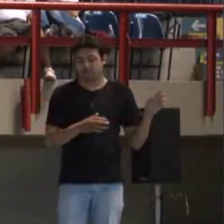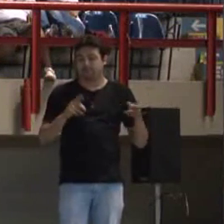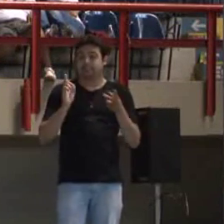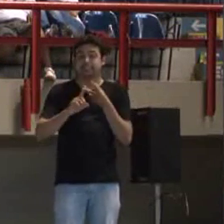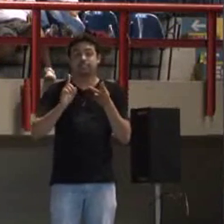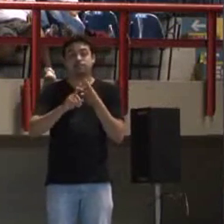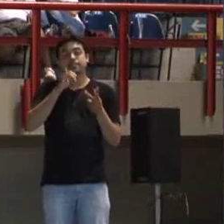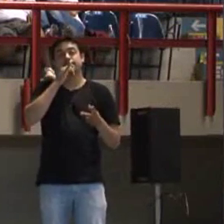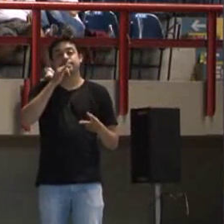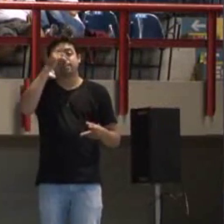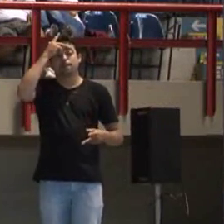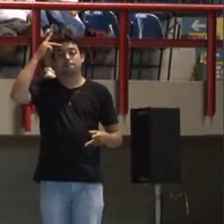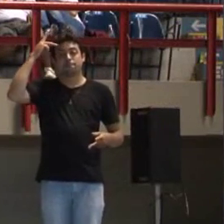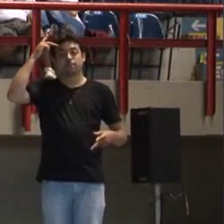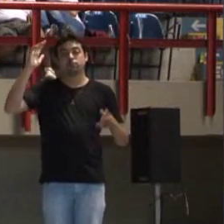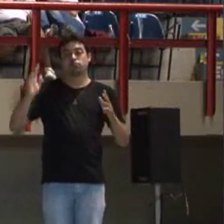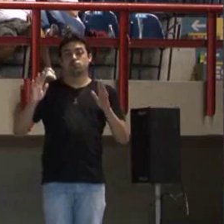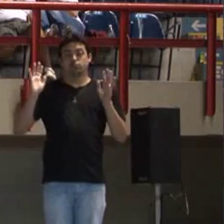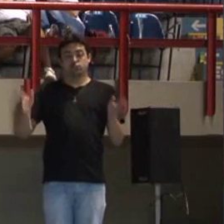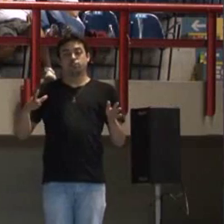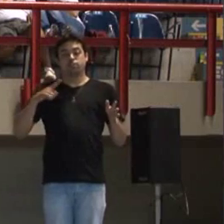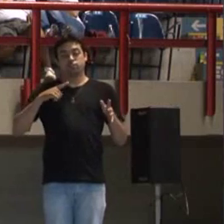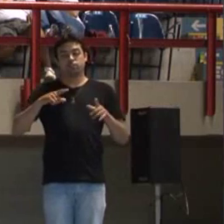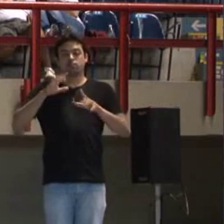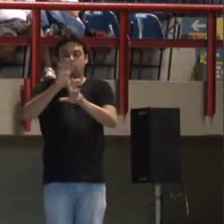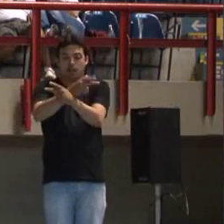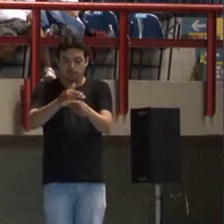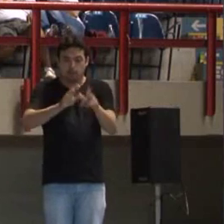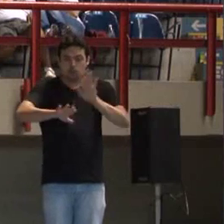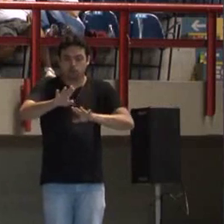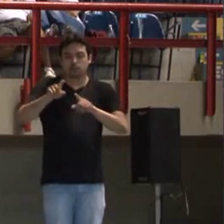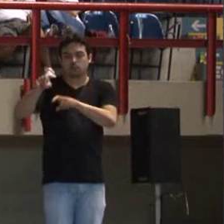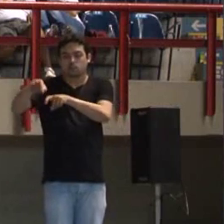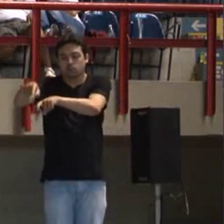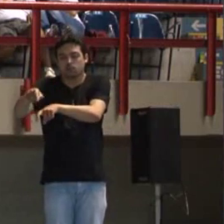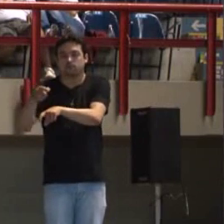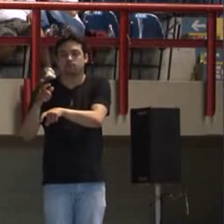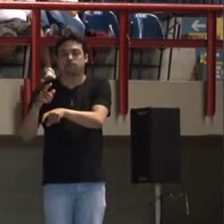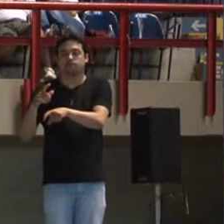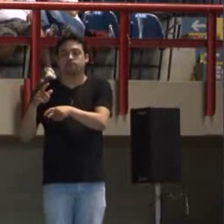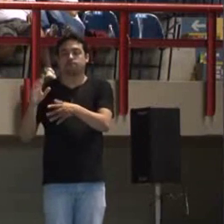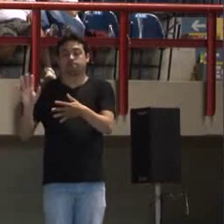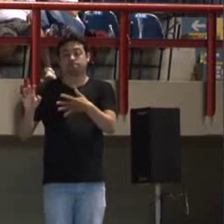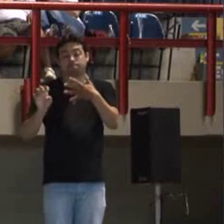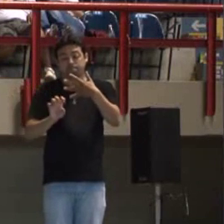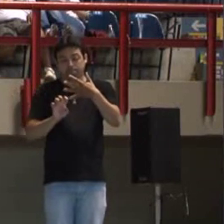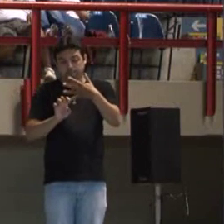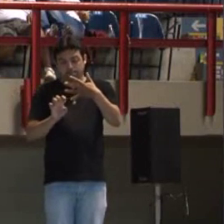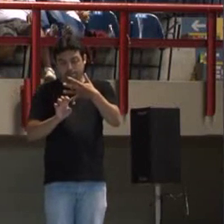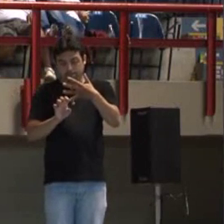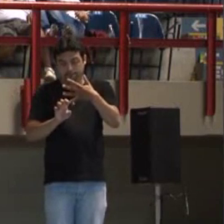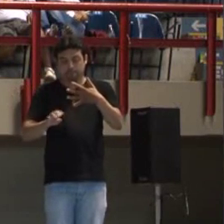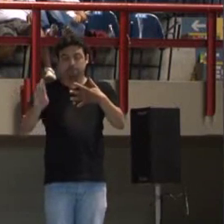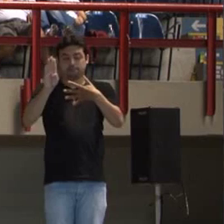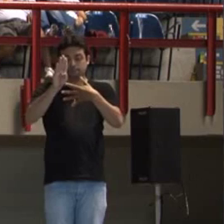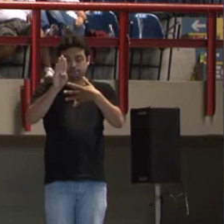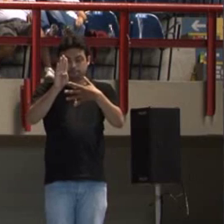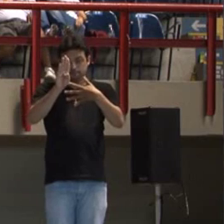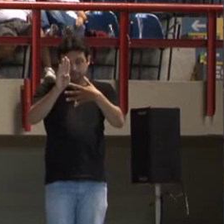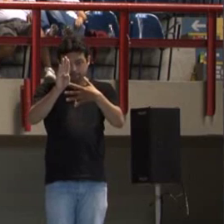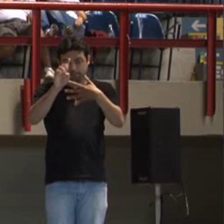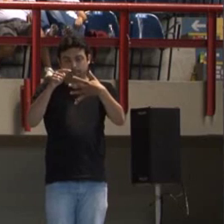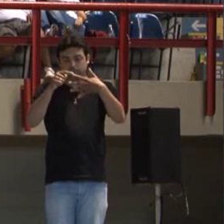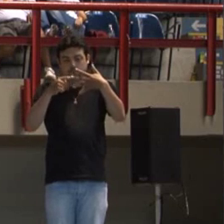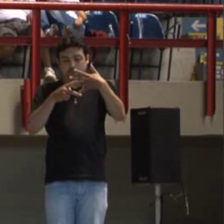cultivava a planta e domesticava animal, se tornando produtor de alimentos. O item E e o item B,